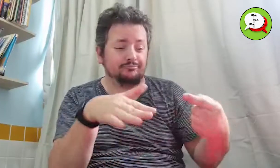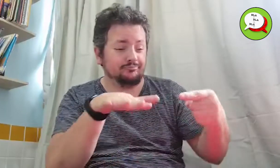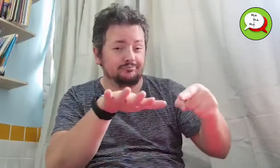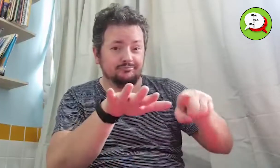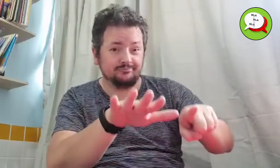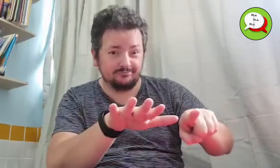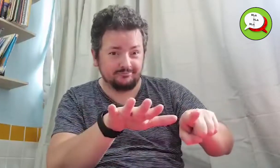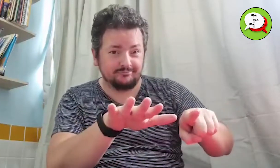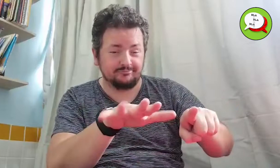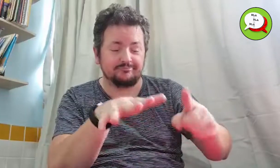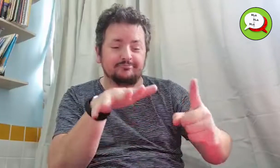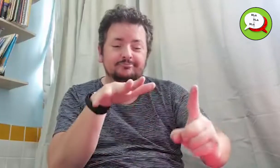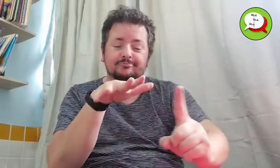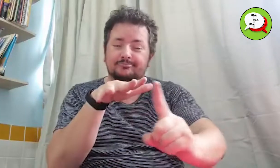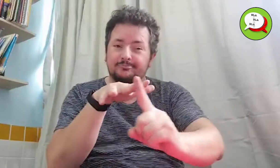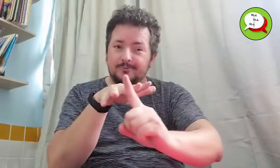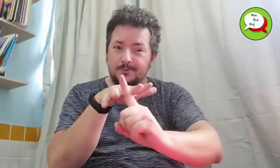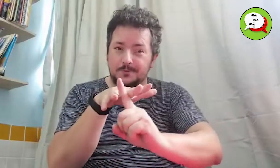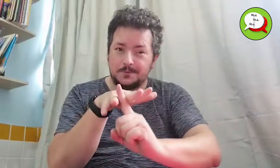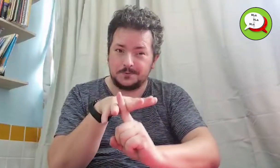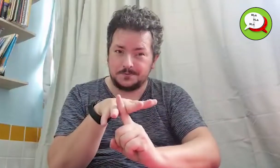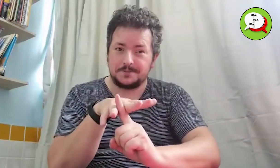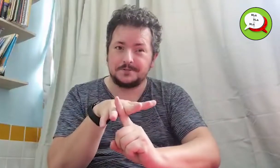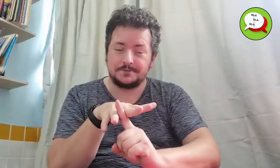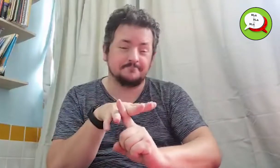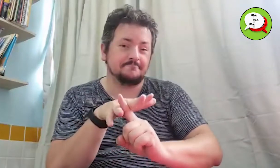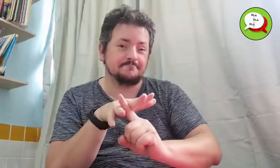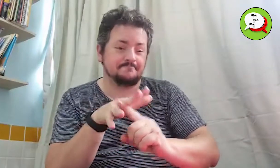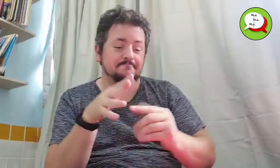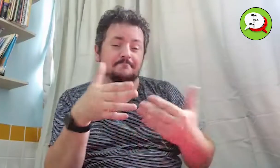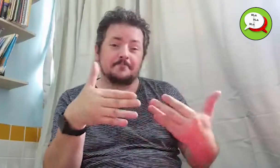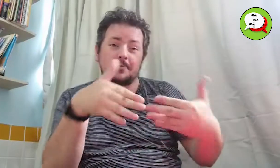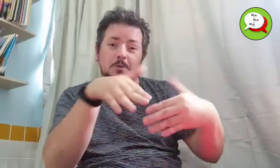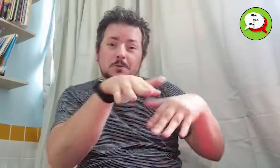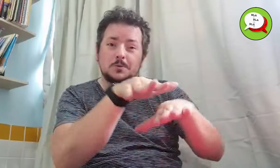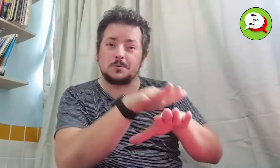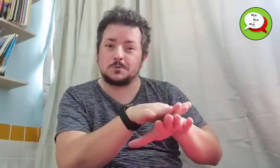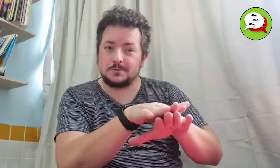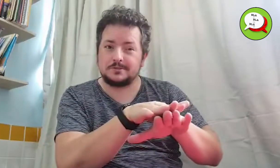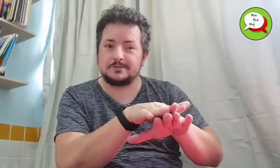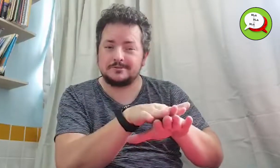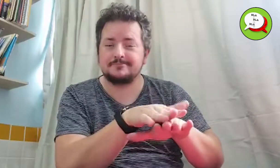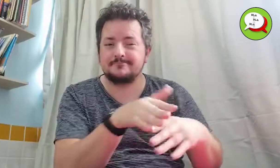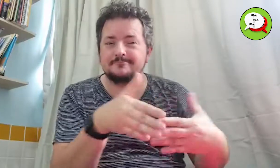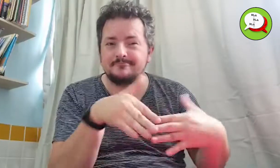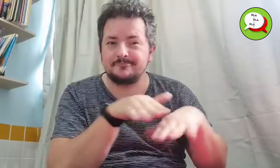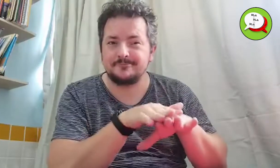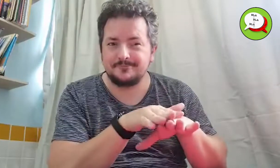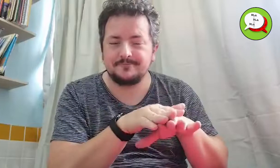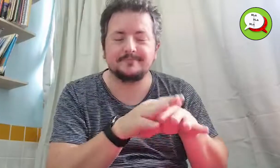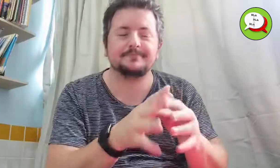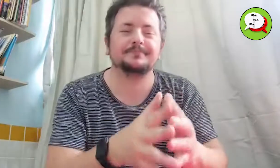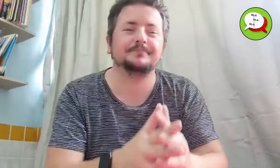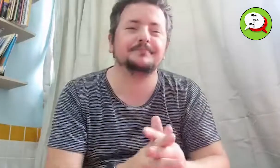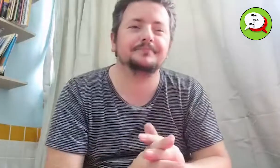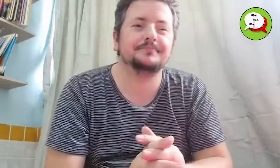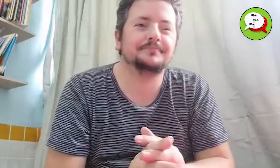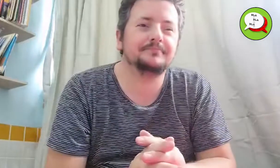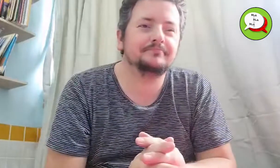3. Inclusão. 1, 2 ou 3. 3 opções do sinal.